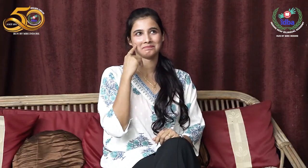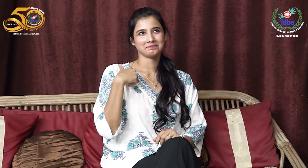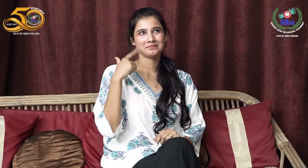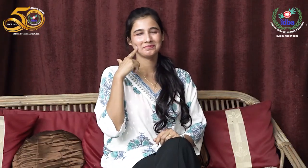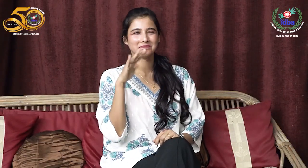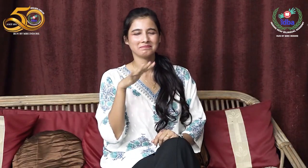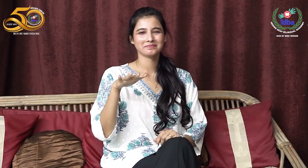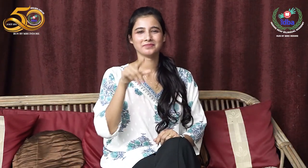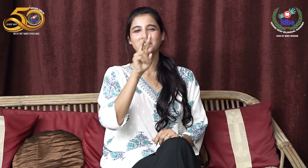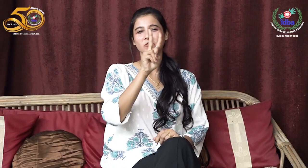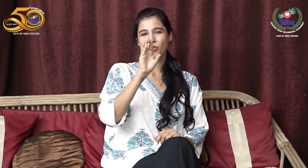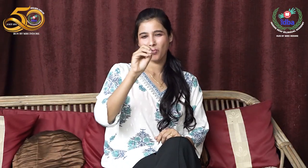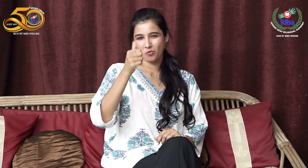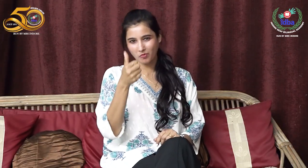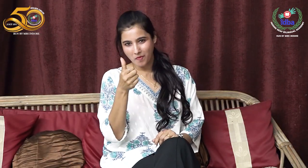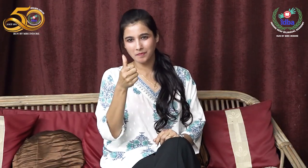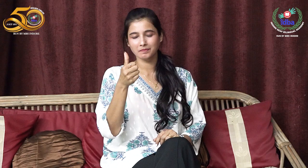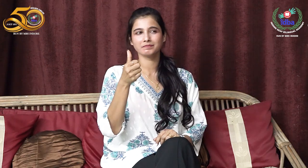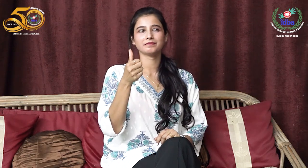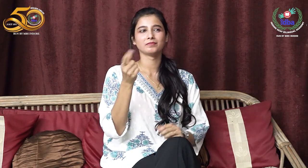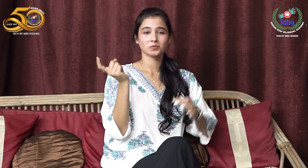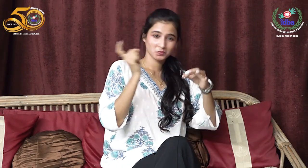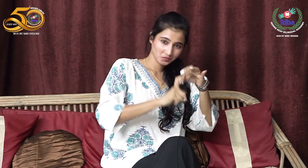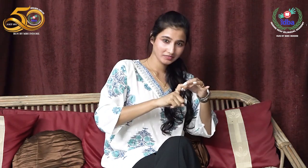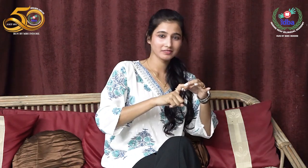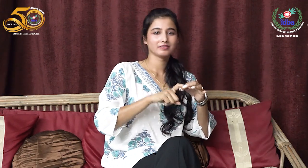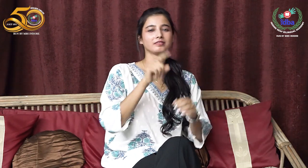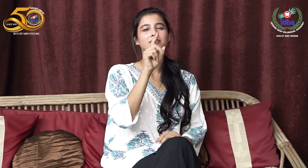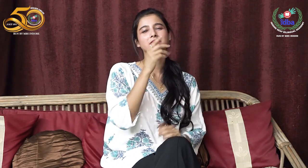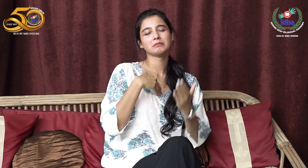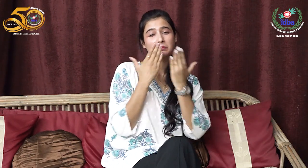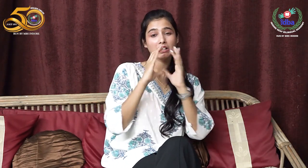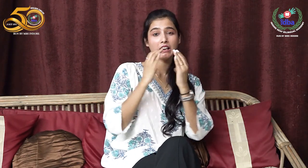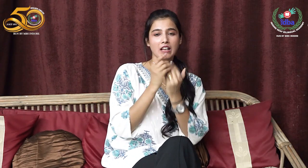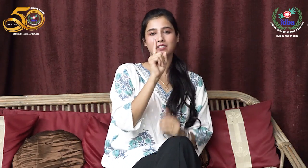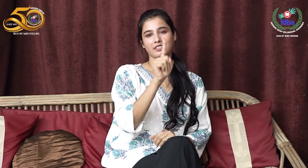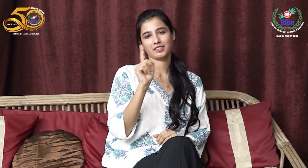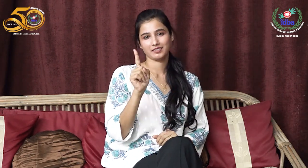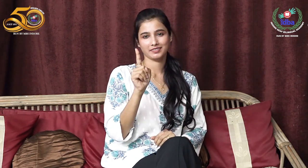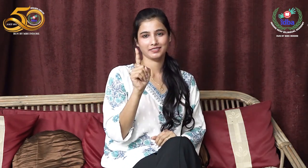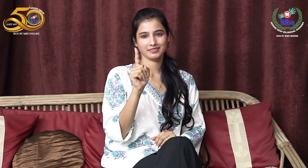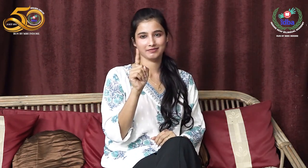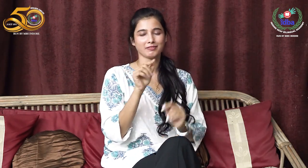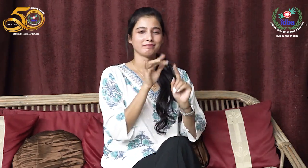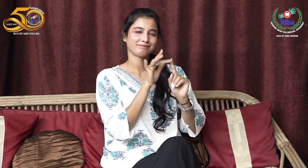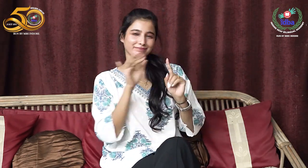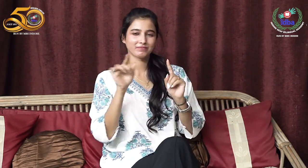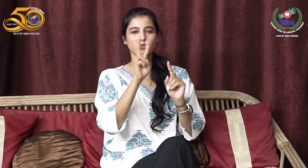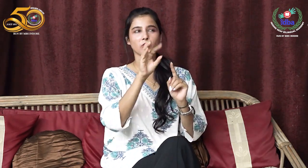कब आए? और मुझे ढंग से याद नहीं, बट शायद 2009 में मैंने जो है यहाँ पर ज्वाइन किया था, क्लास 11th में।